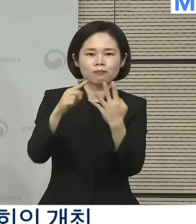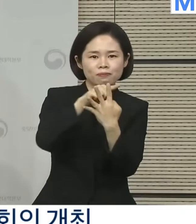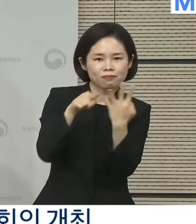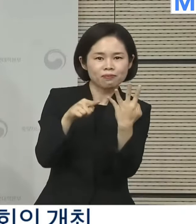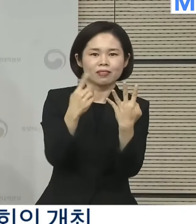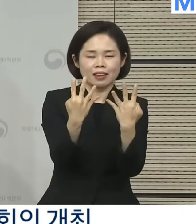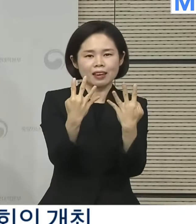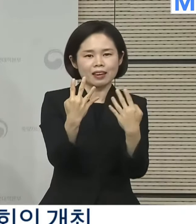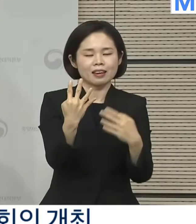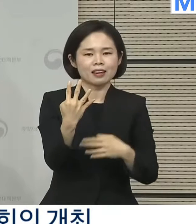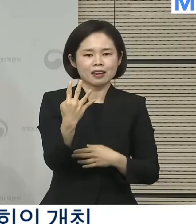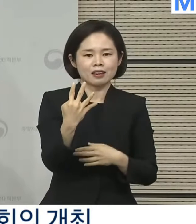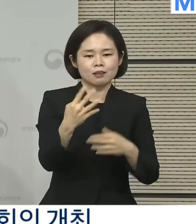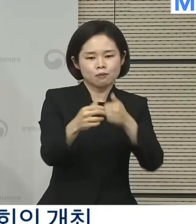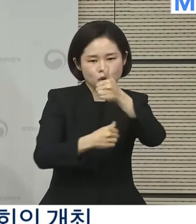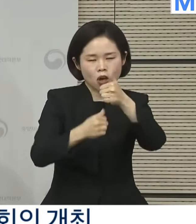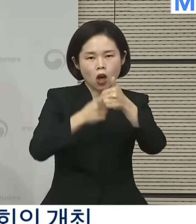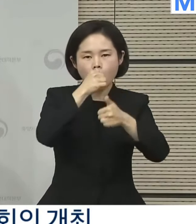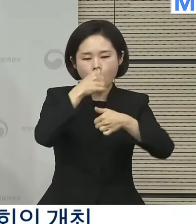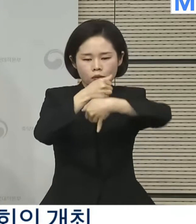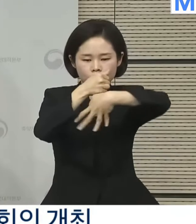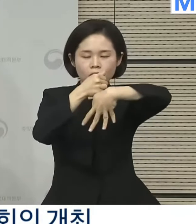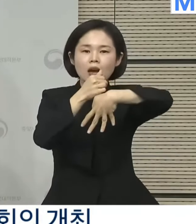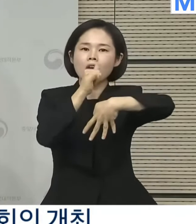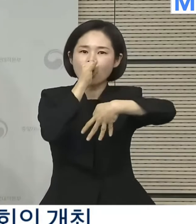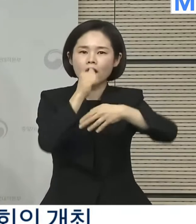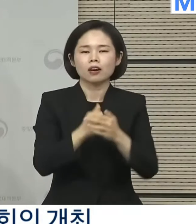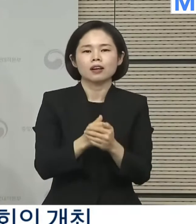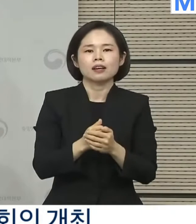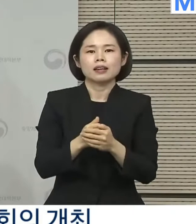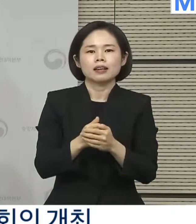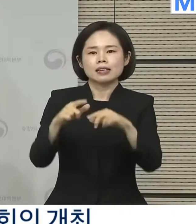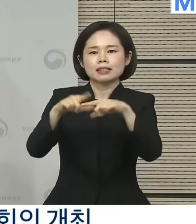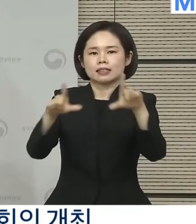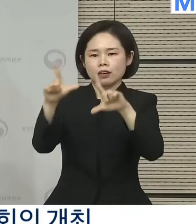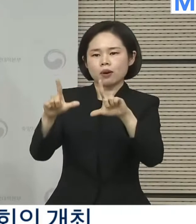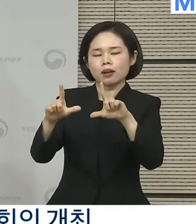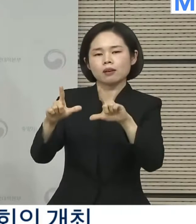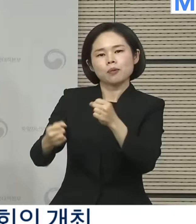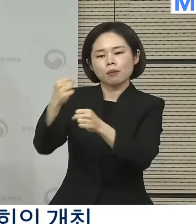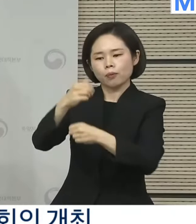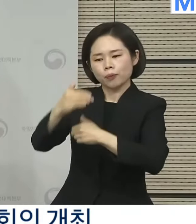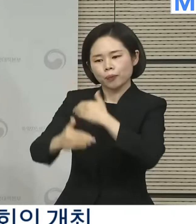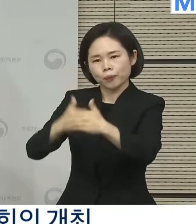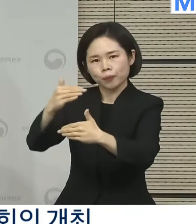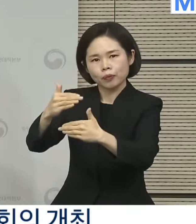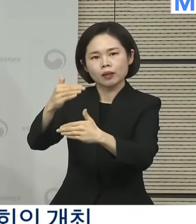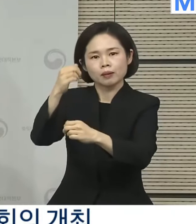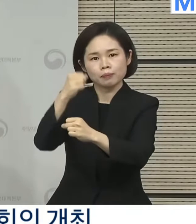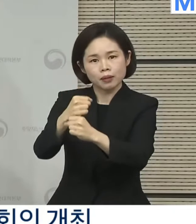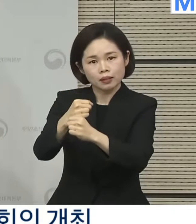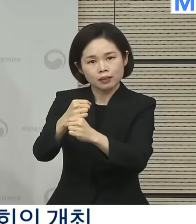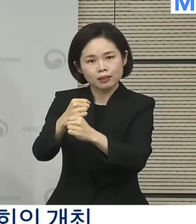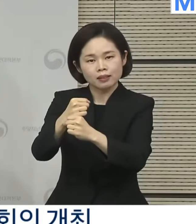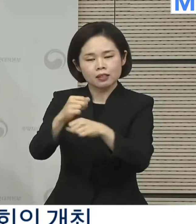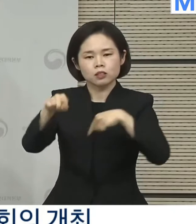수렴과 심도 깊은 논의로 단계적 일상회복을 위한 정책 과제를 도출할 예정입니다.